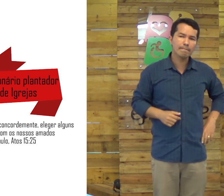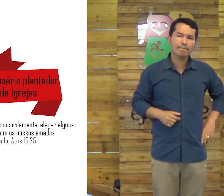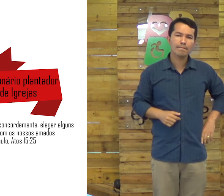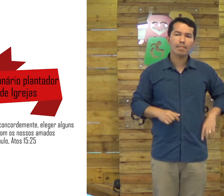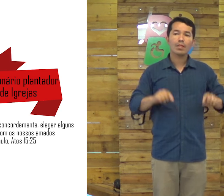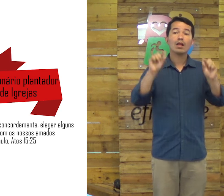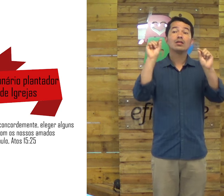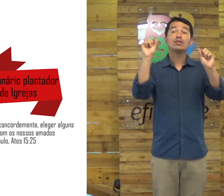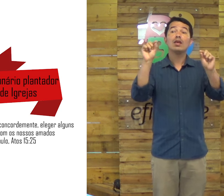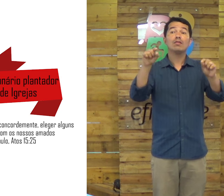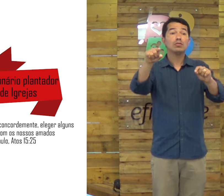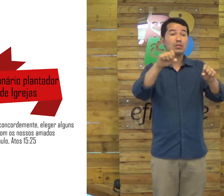ensinado? Quem?